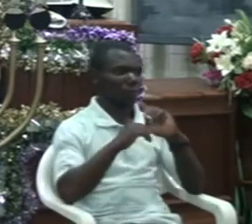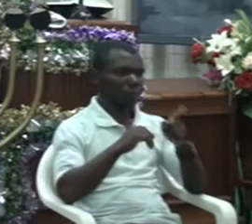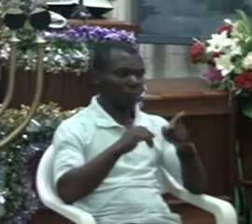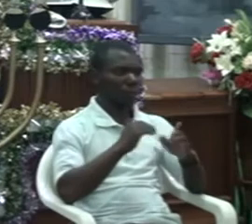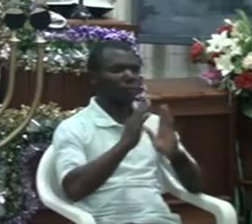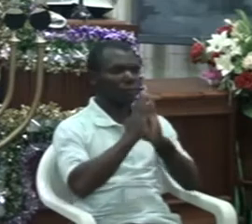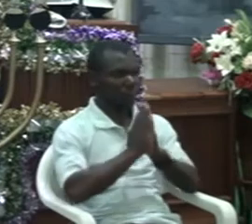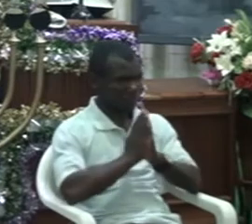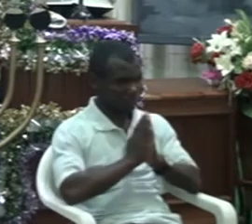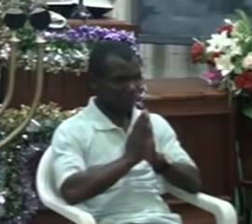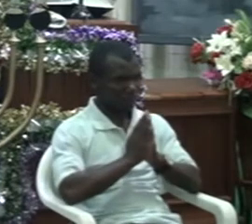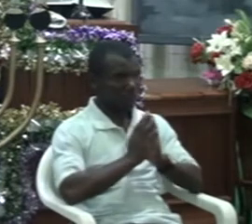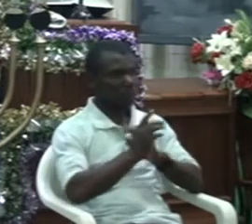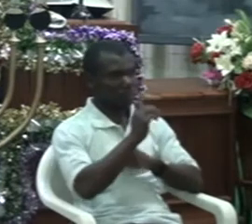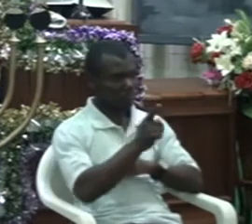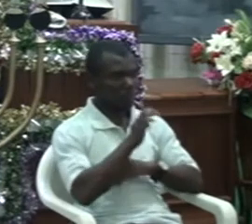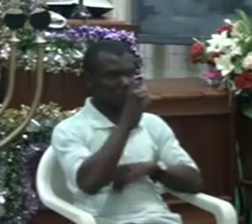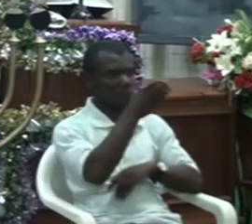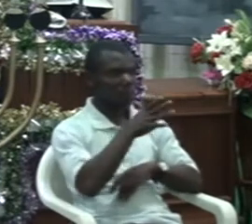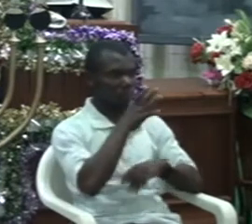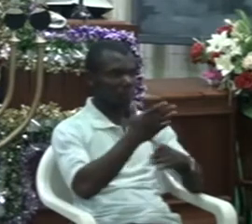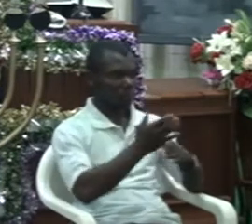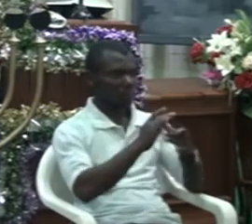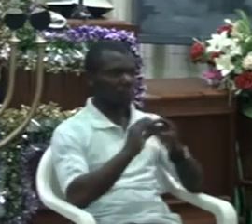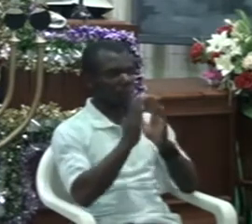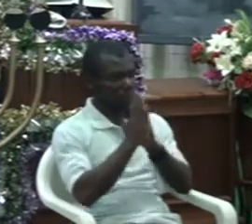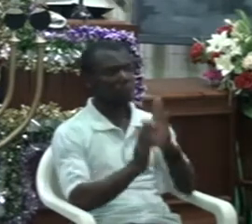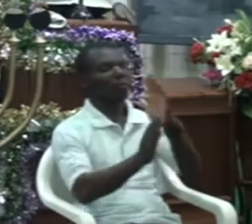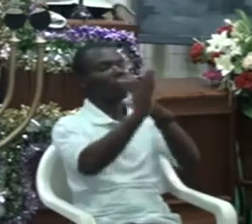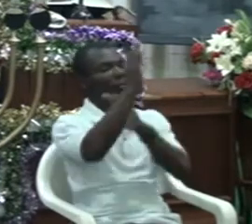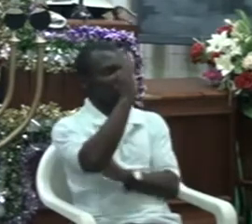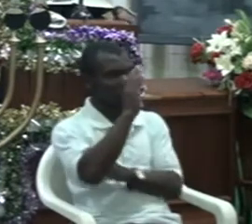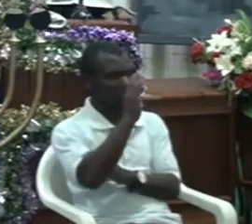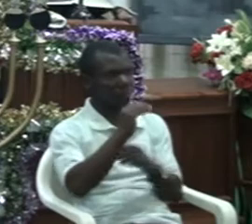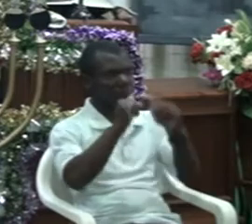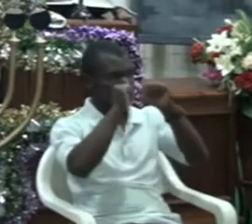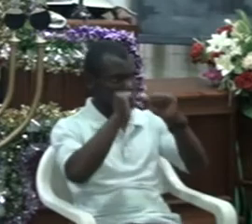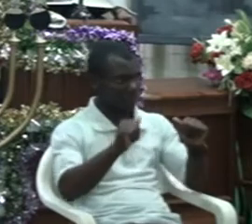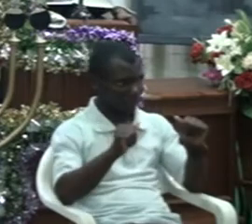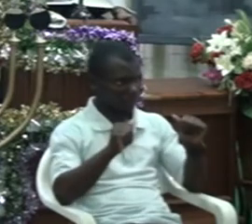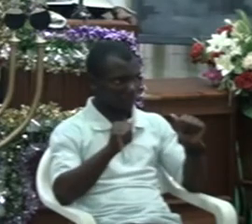Dans ta prière, tu ne seras pas en train de prier. Dieu,